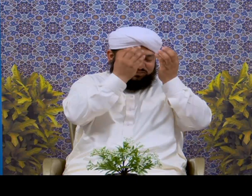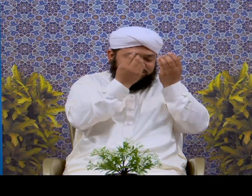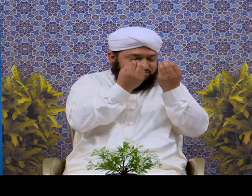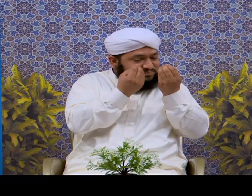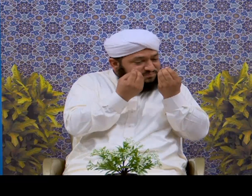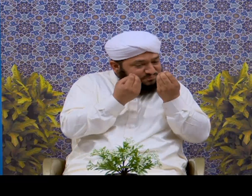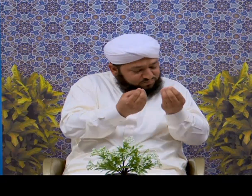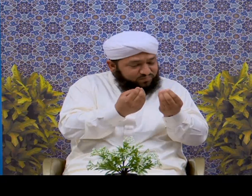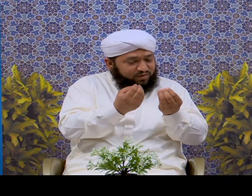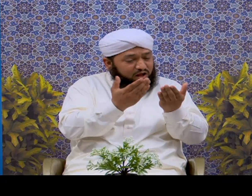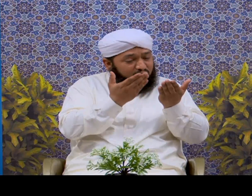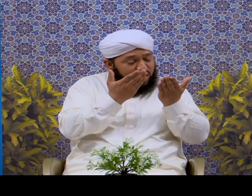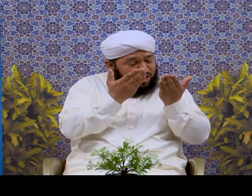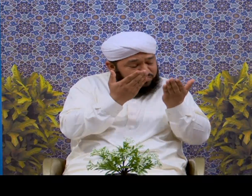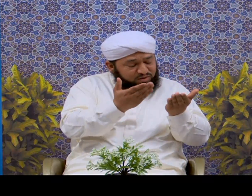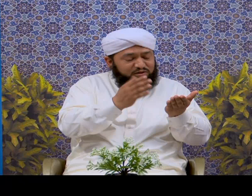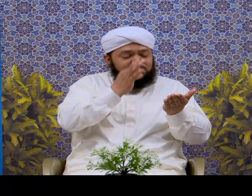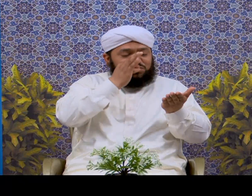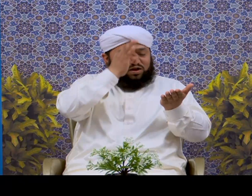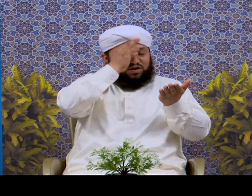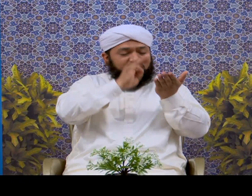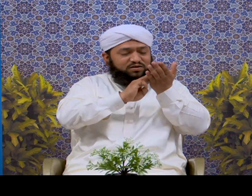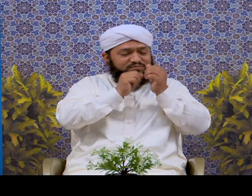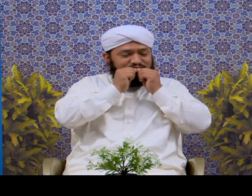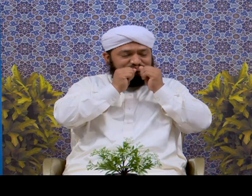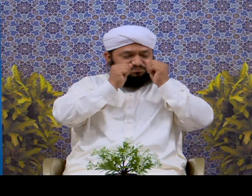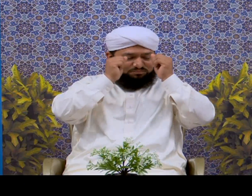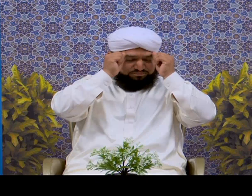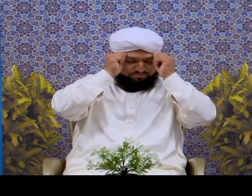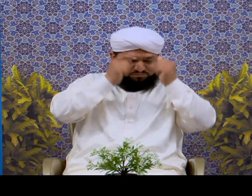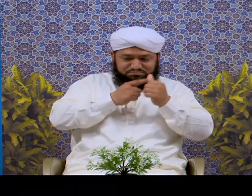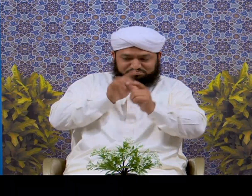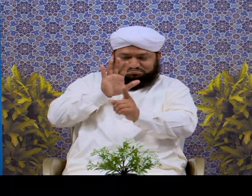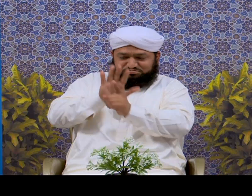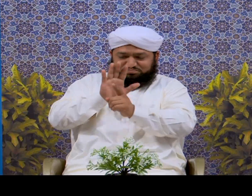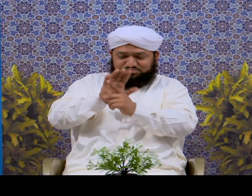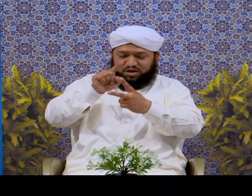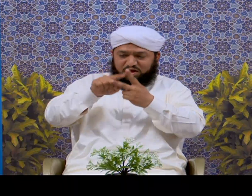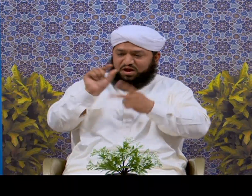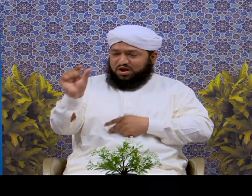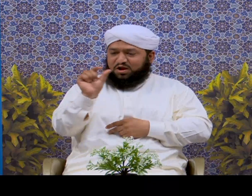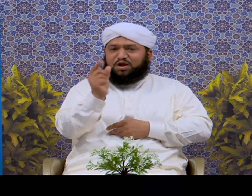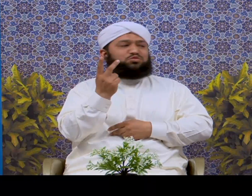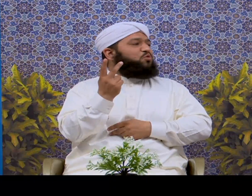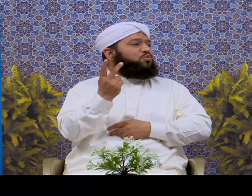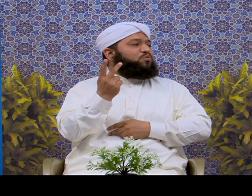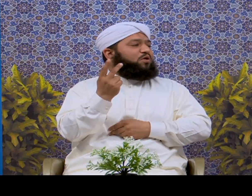نصیحت فرمائیے۔ آپ صلی اللہ علیہ وآلہ وسلم نے 2 لفظوں کی نصیحت فرمائی۔ ارشاد فرمایا